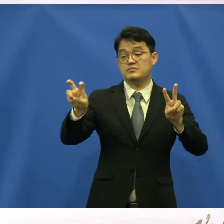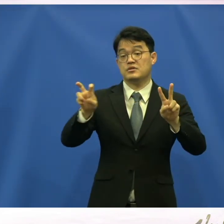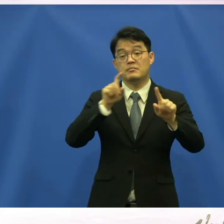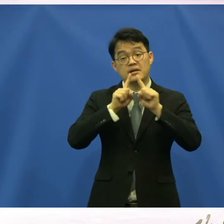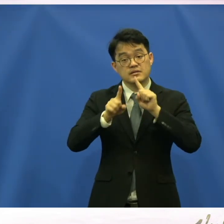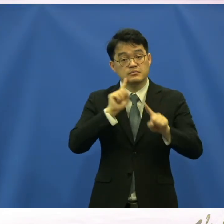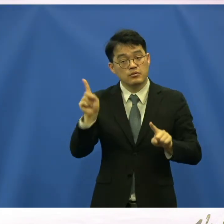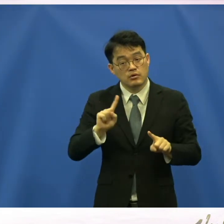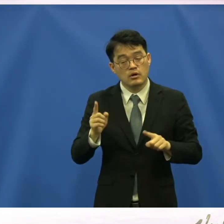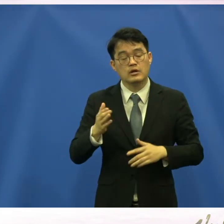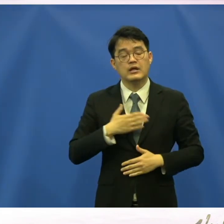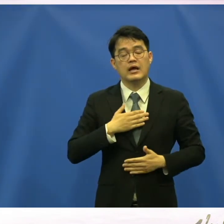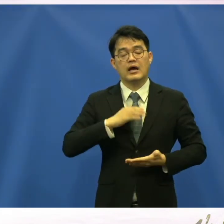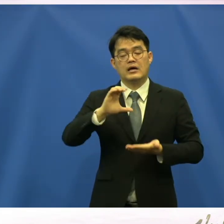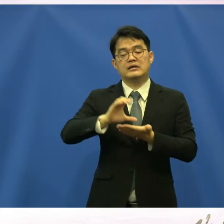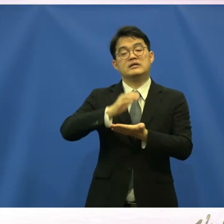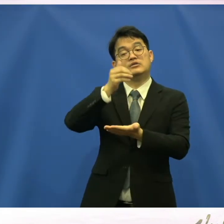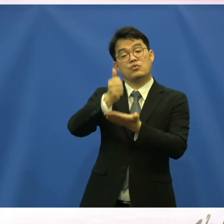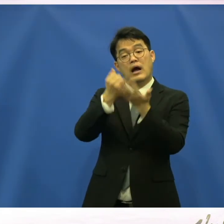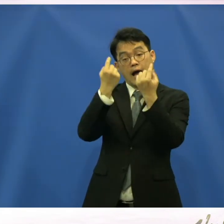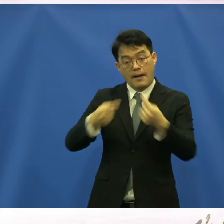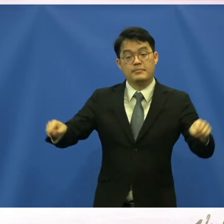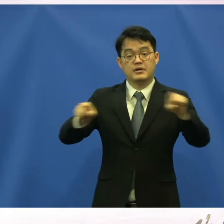함께 십자가에 못 박혀 죽었다니.